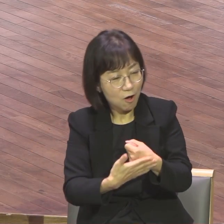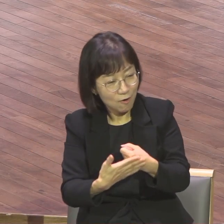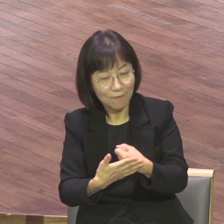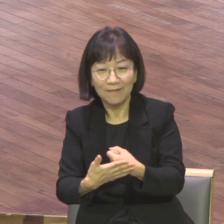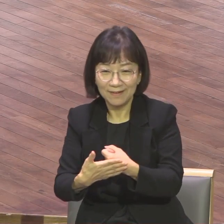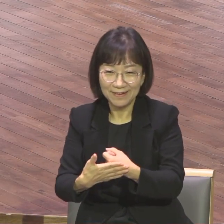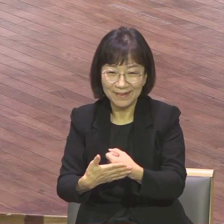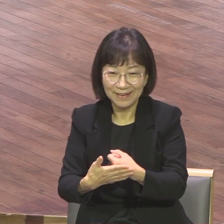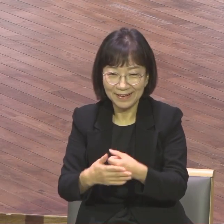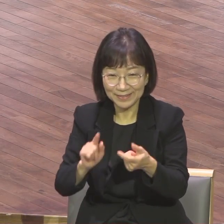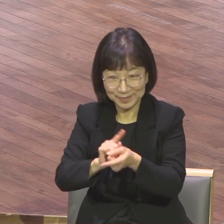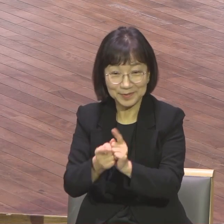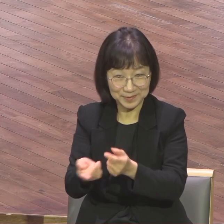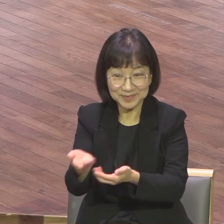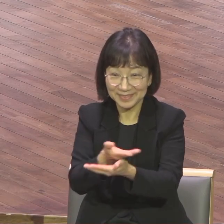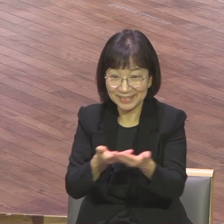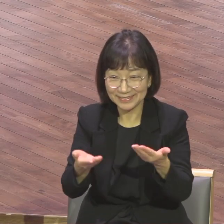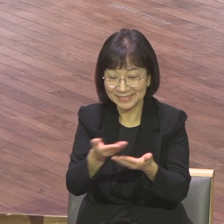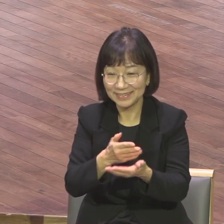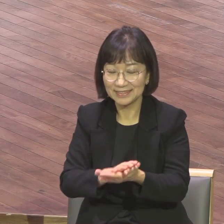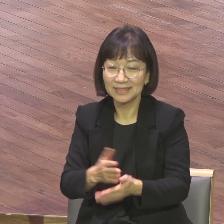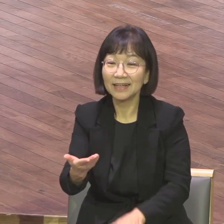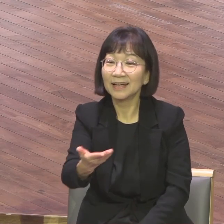통해 영계 모든 성도는요